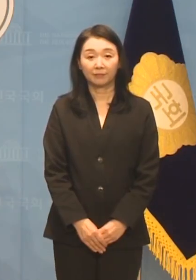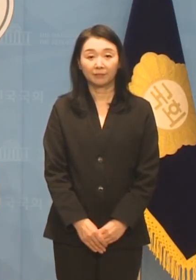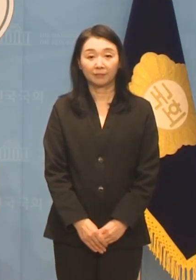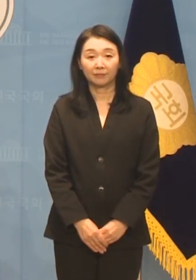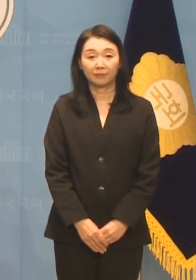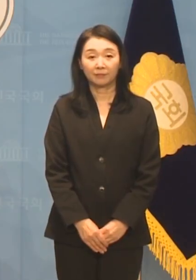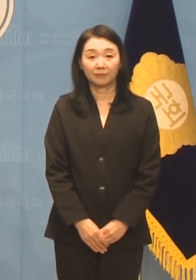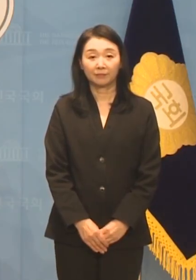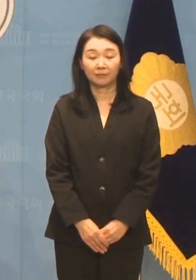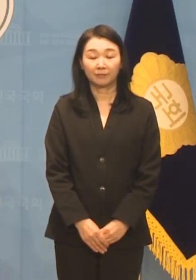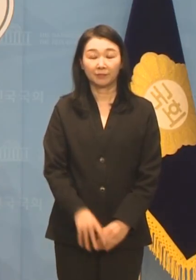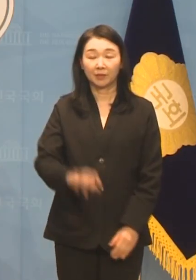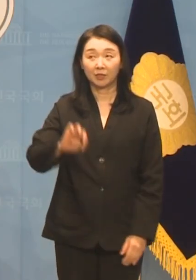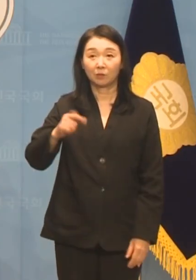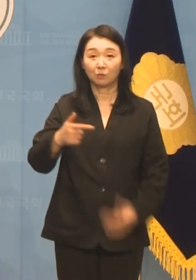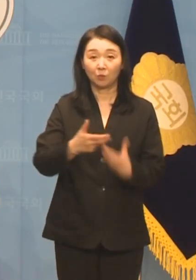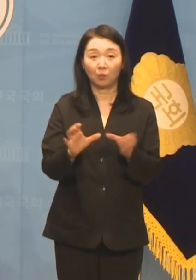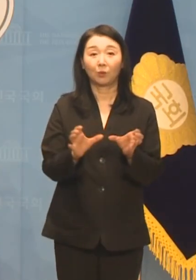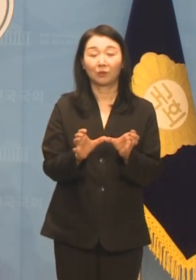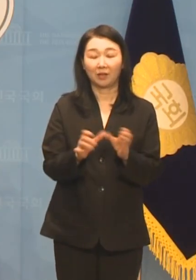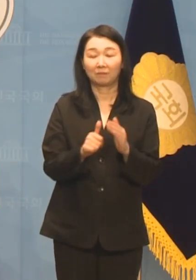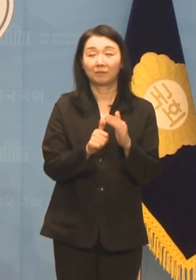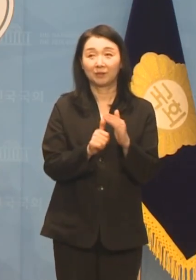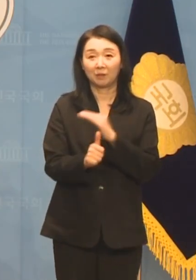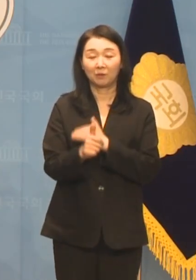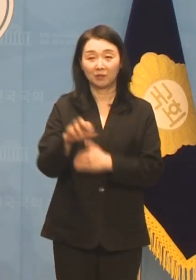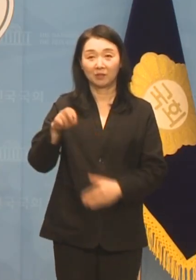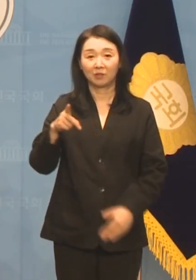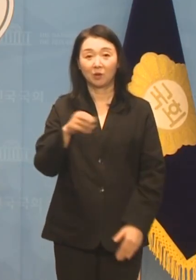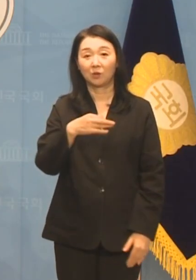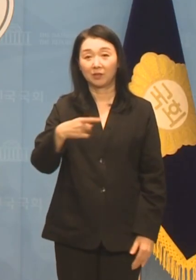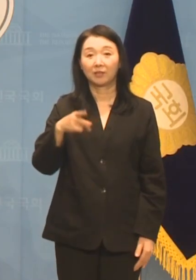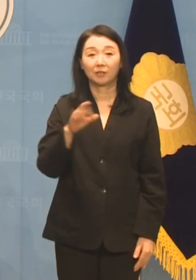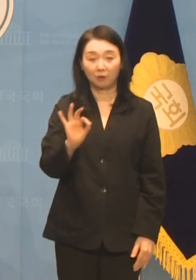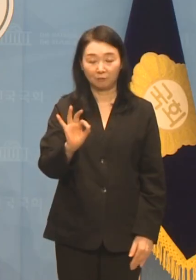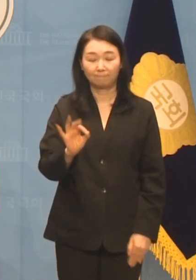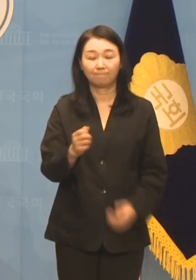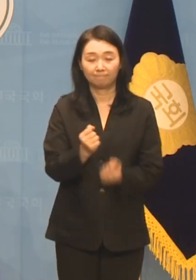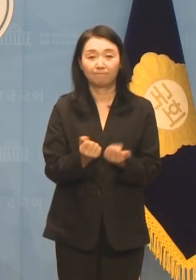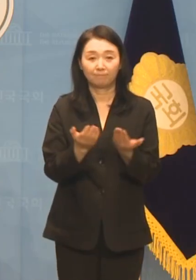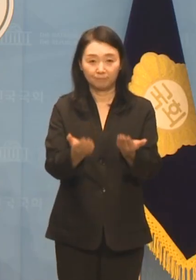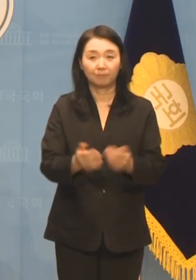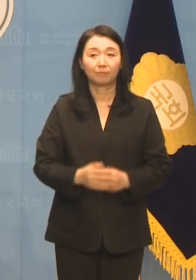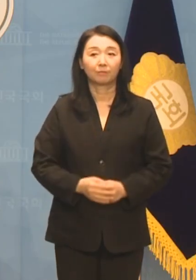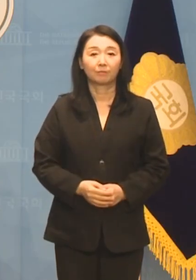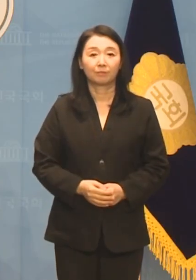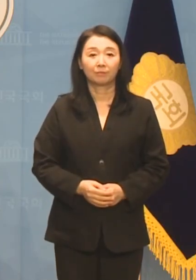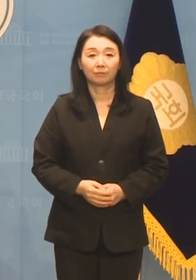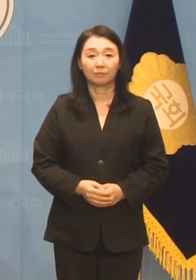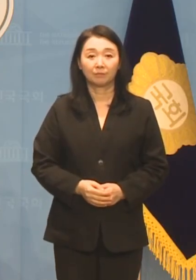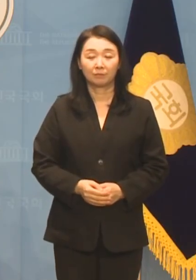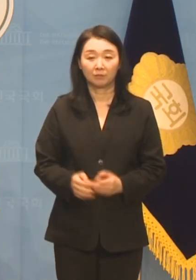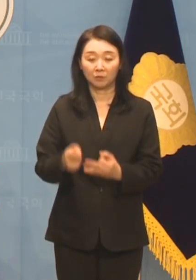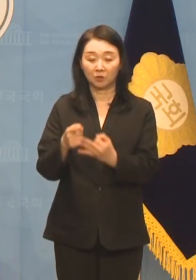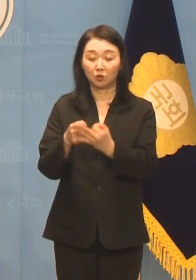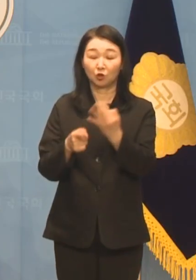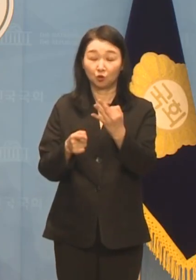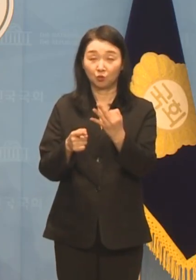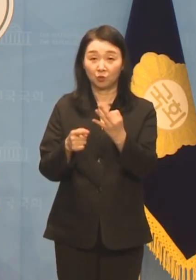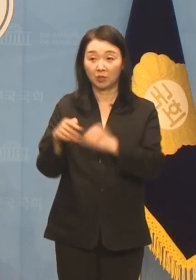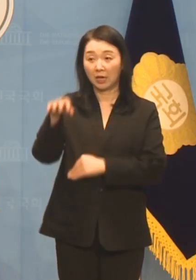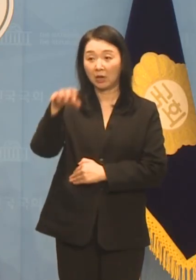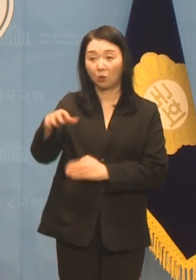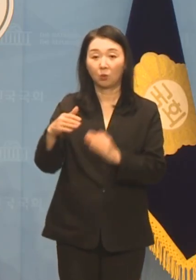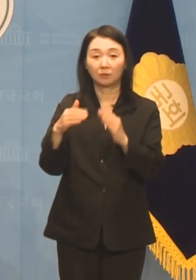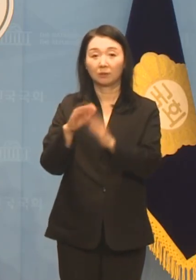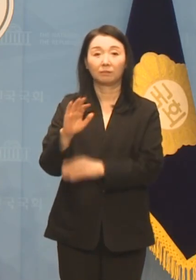네, 진보당 원내대변인 정혜경입니다. 브리핑 시작하도록 하겠습니다. 윤석열이 갈 곳은